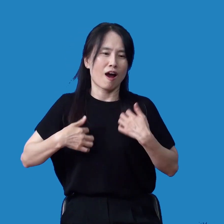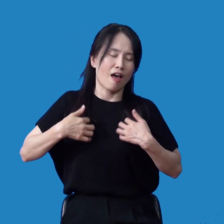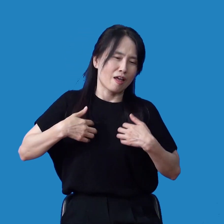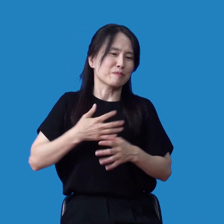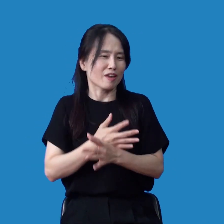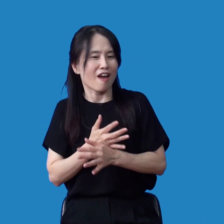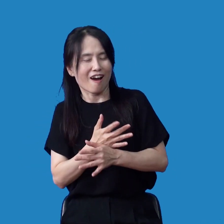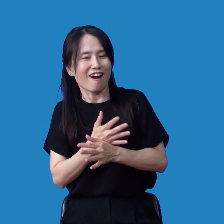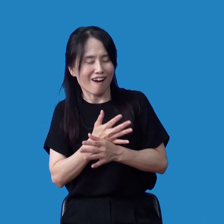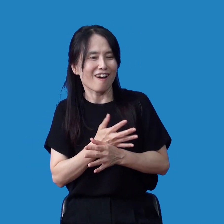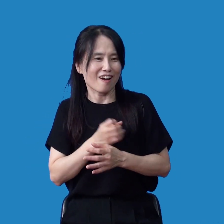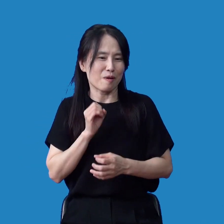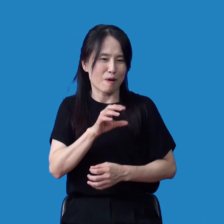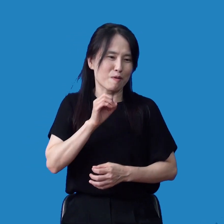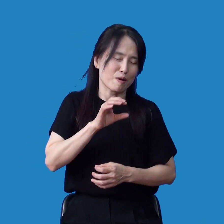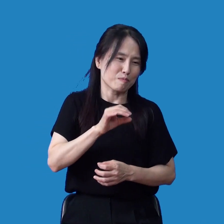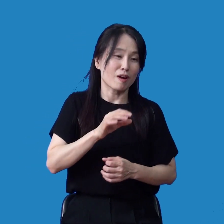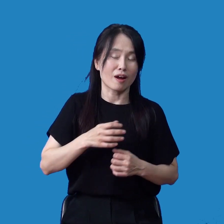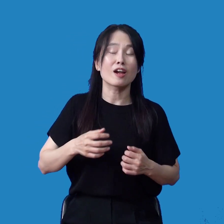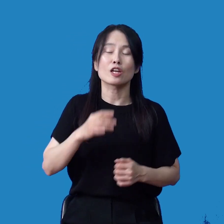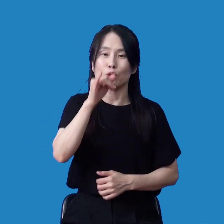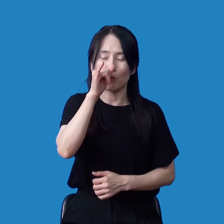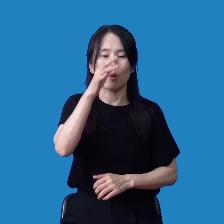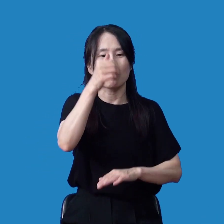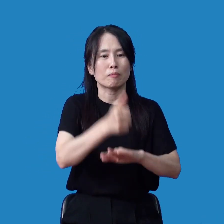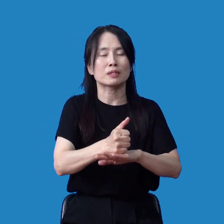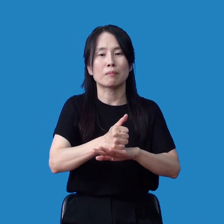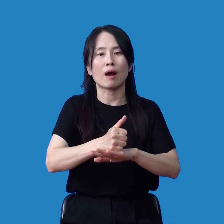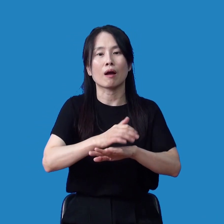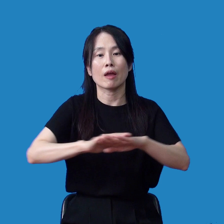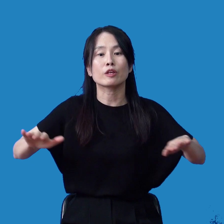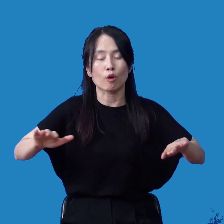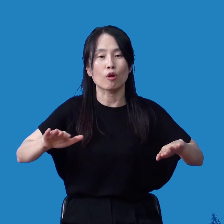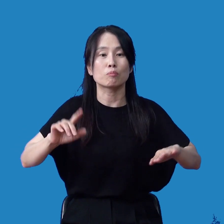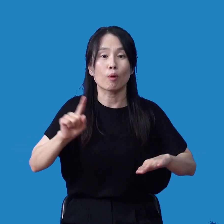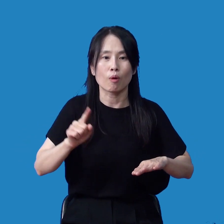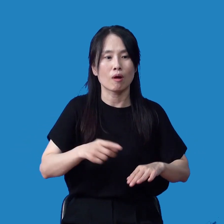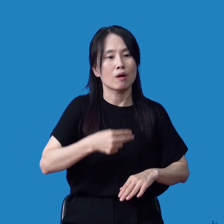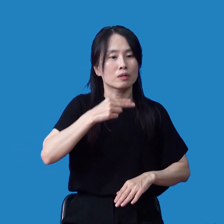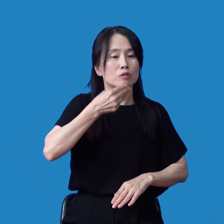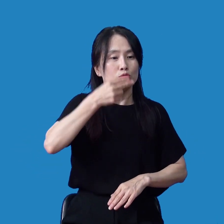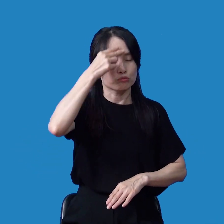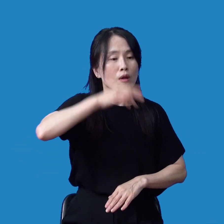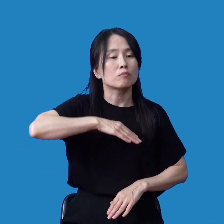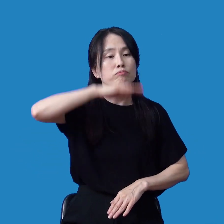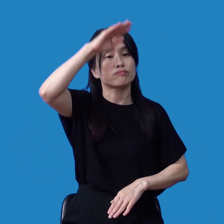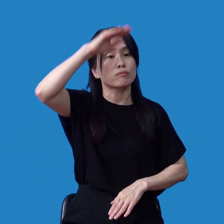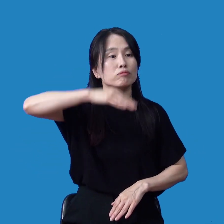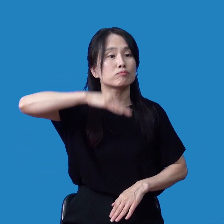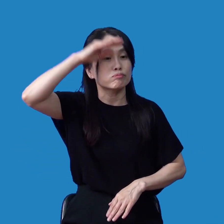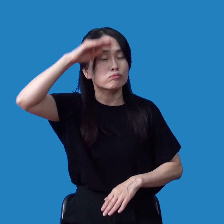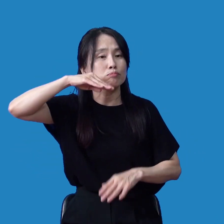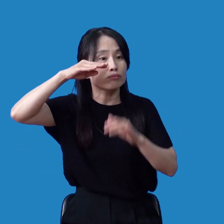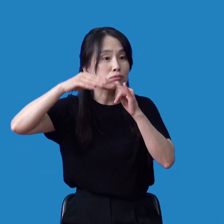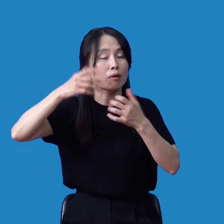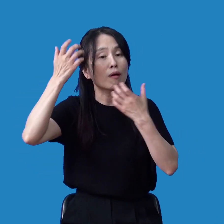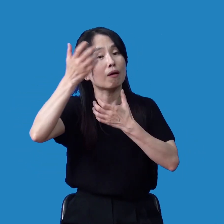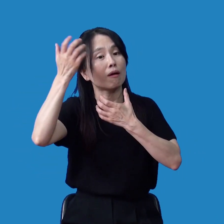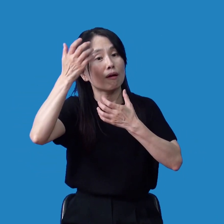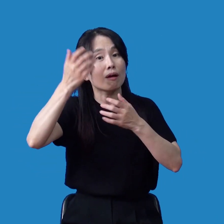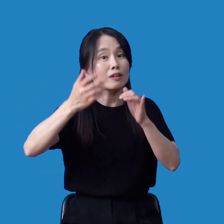그리고 뒤치다거리를 도맡아 놓고 합니다. 다들 근하하게 취하면 이제 집에 갈 일이 큰일이지